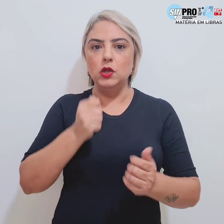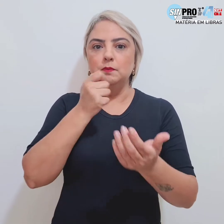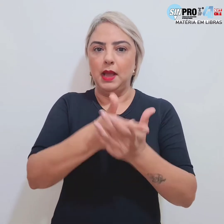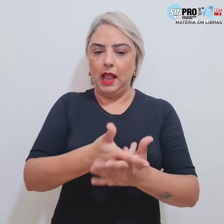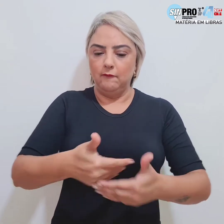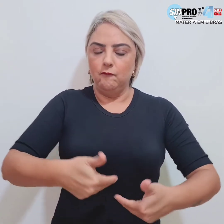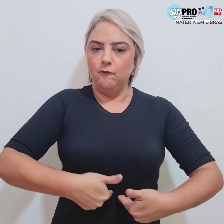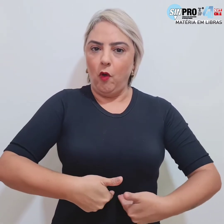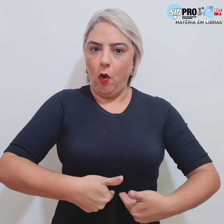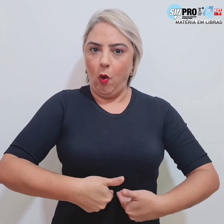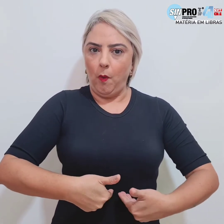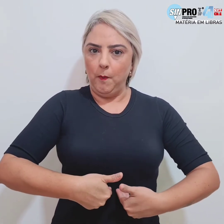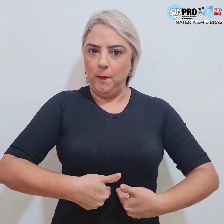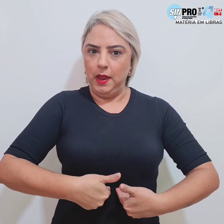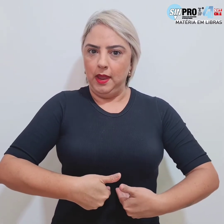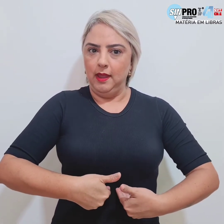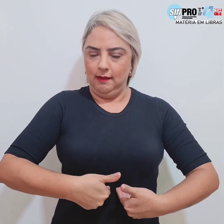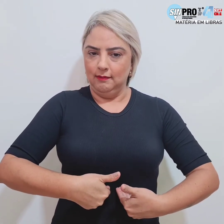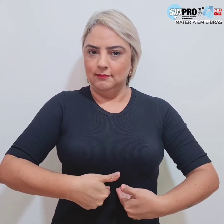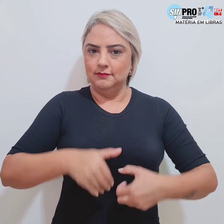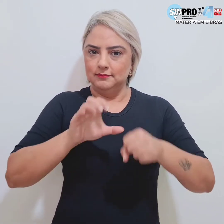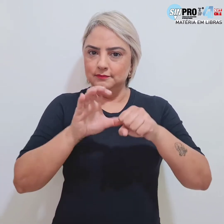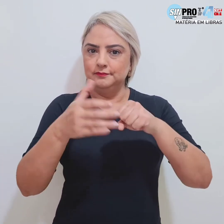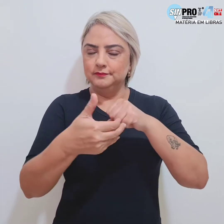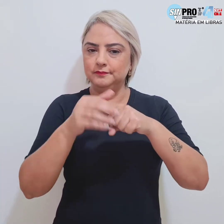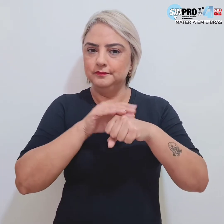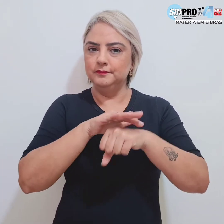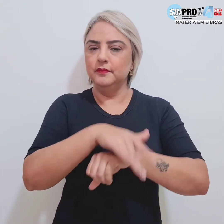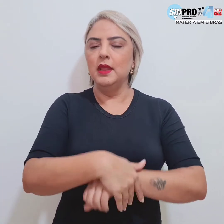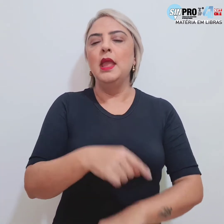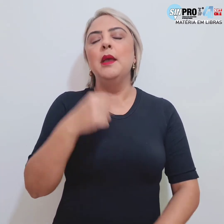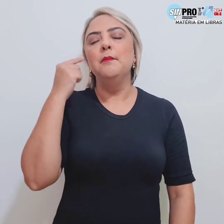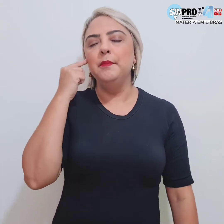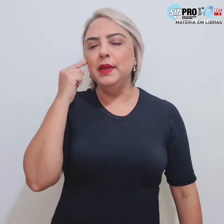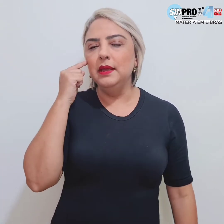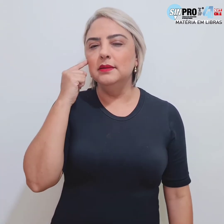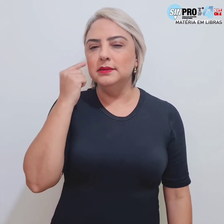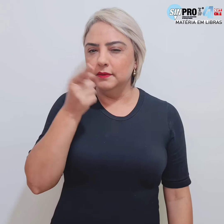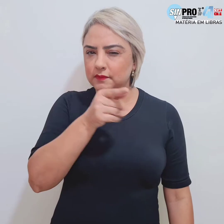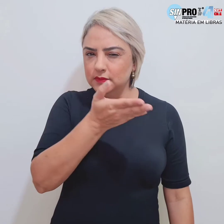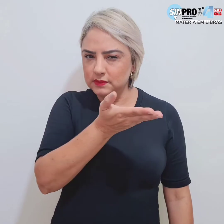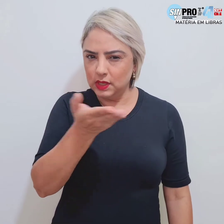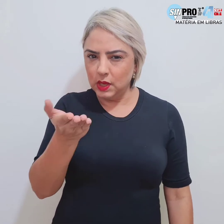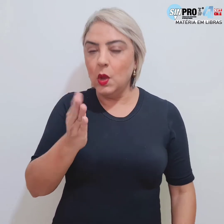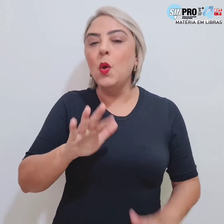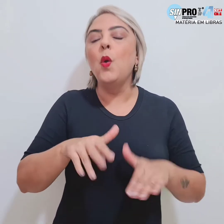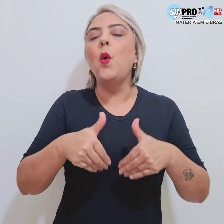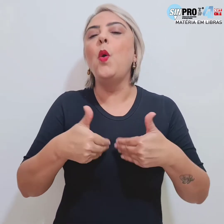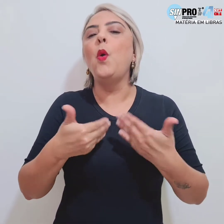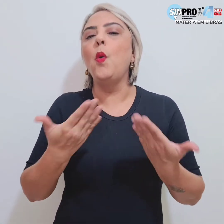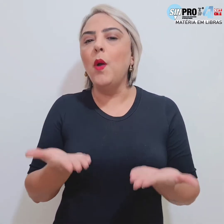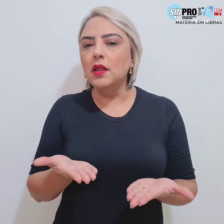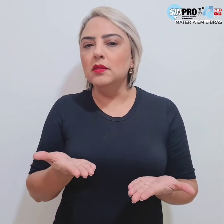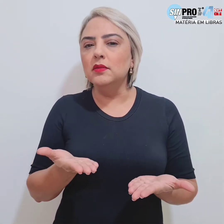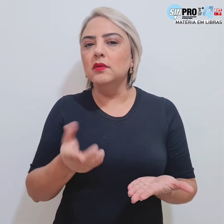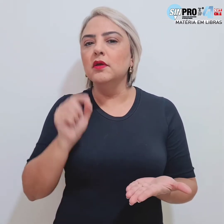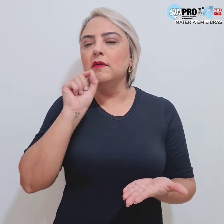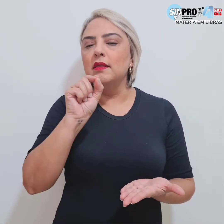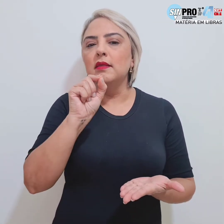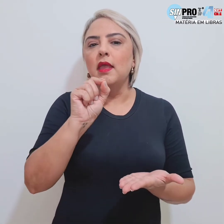fome na pandemia da Covid-19, imagine quanto ele destinaria à